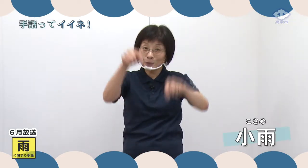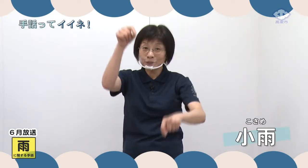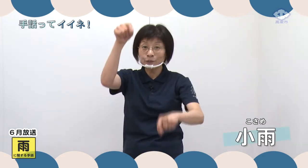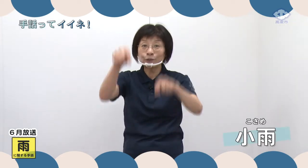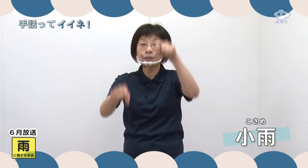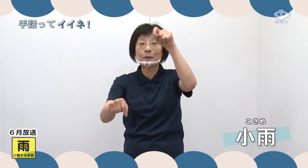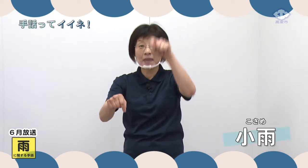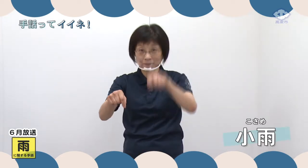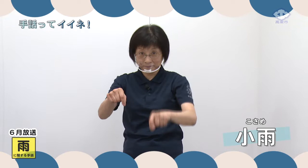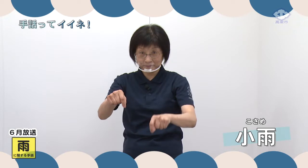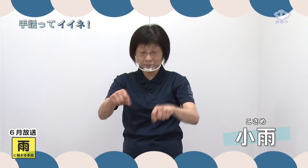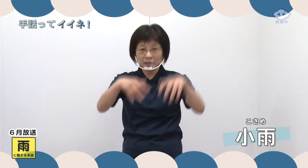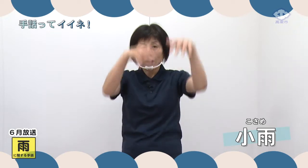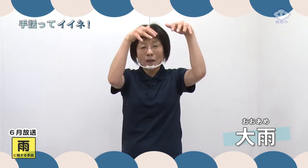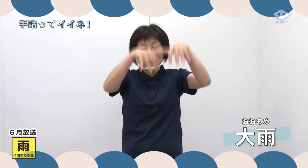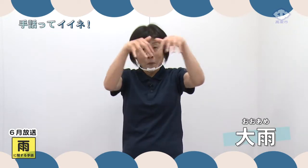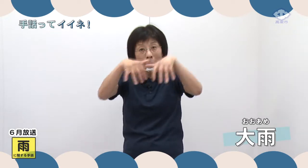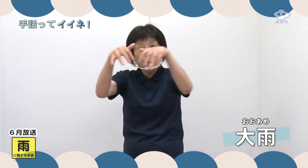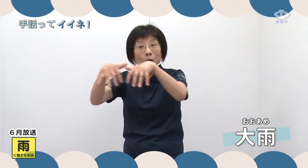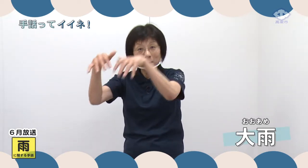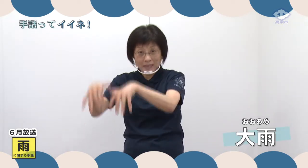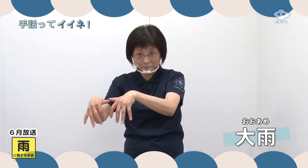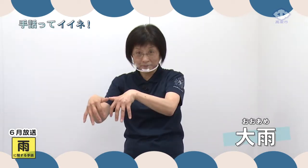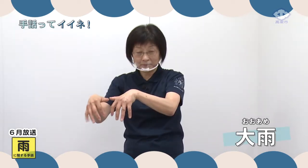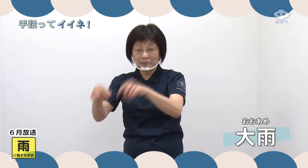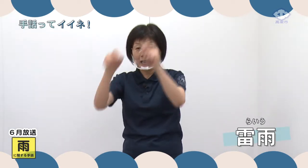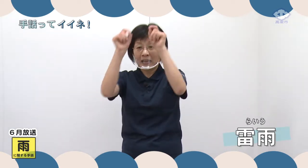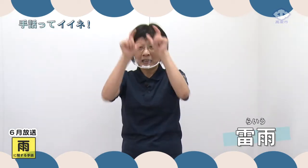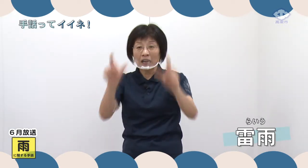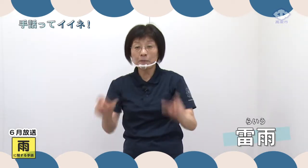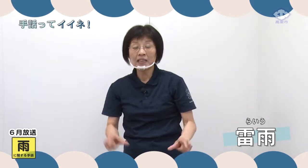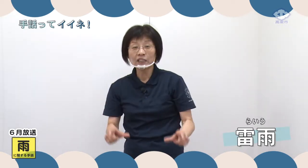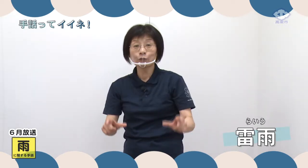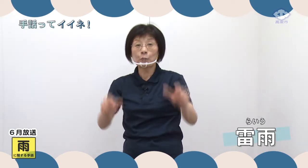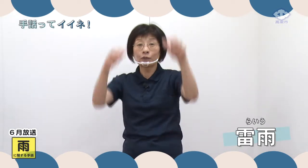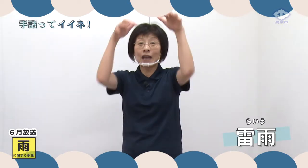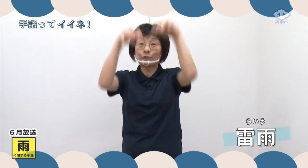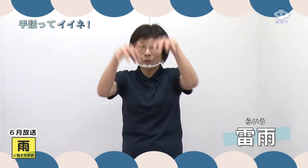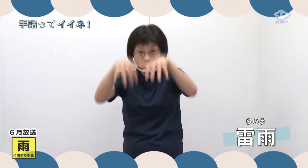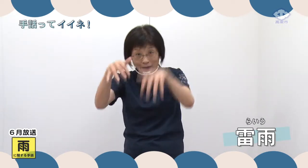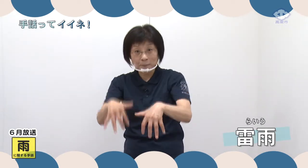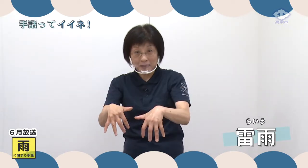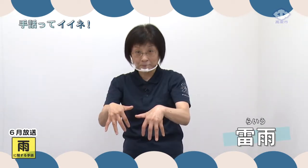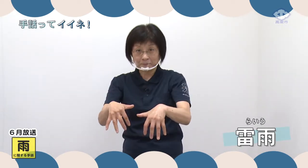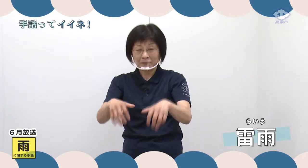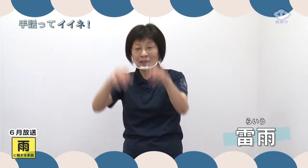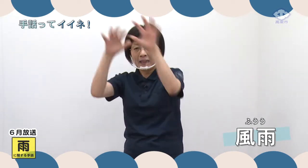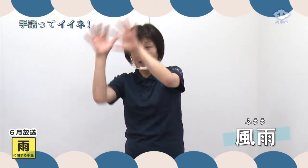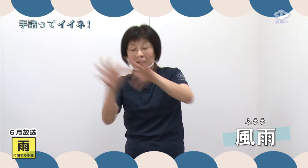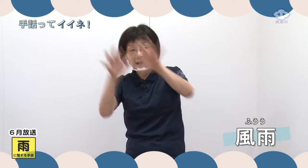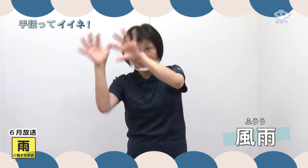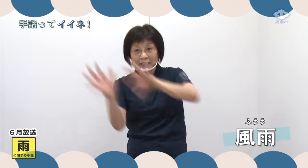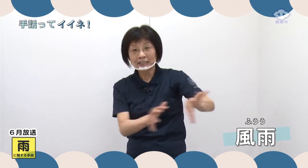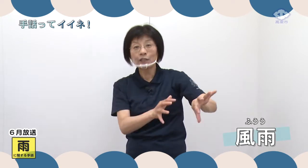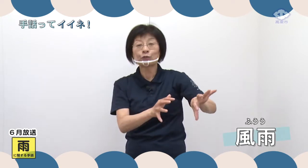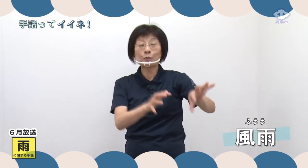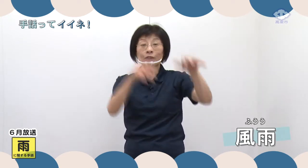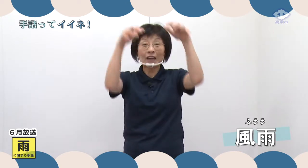ツ降る雨、大雨、雷を伴う雨、風を伴う